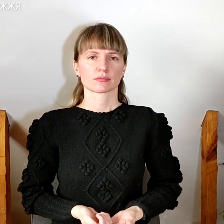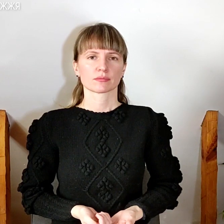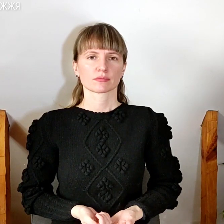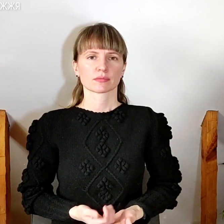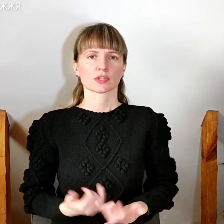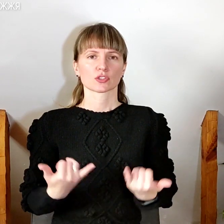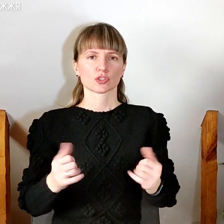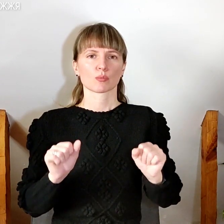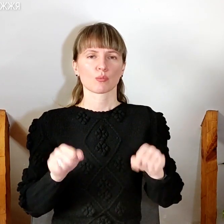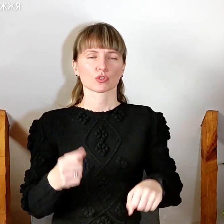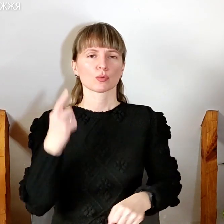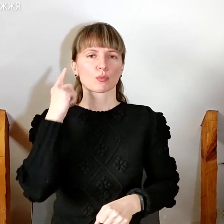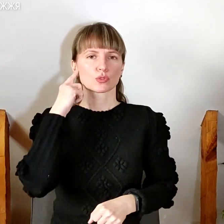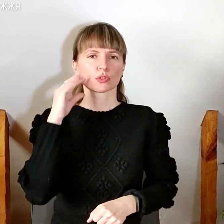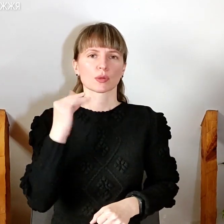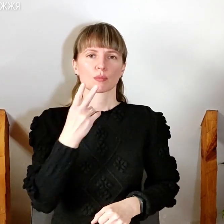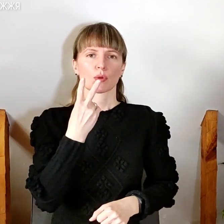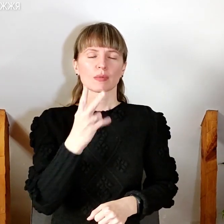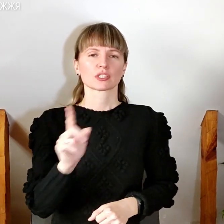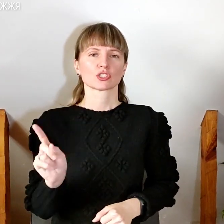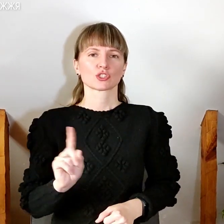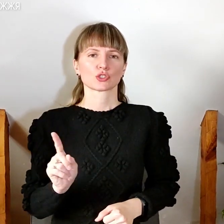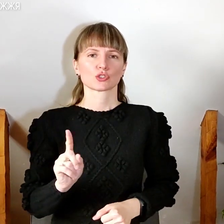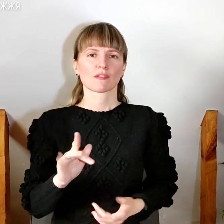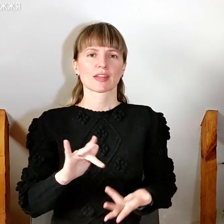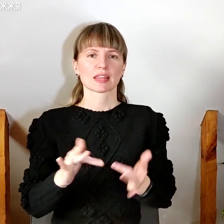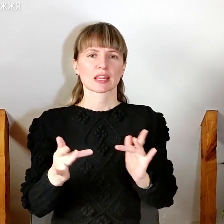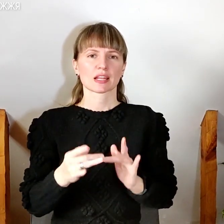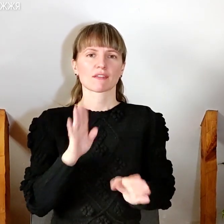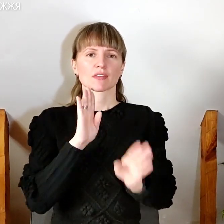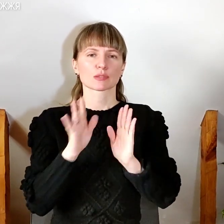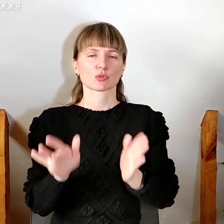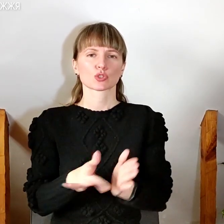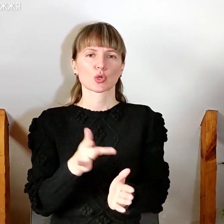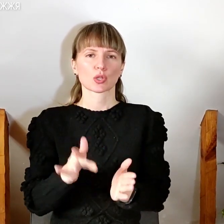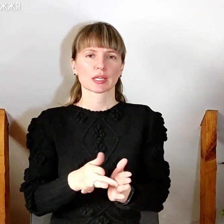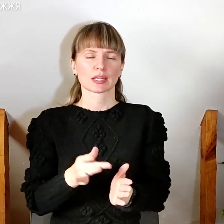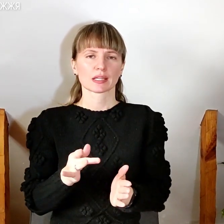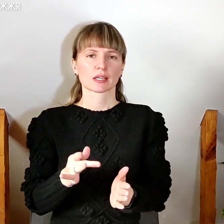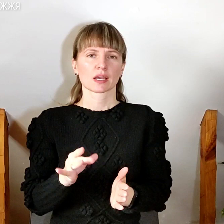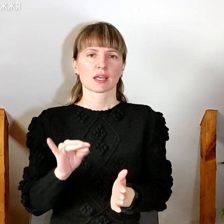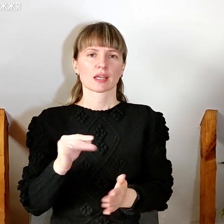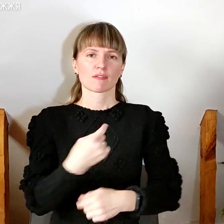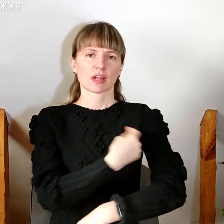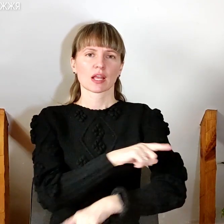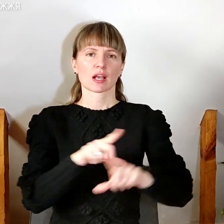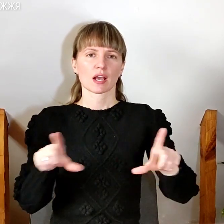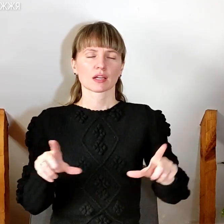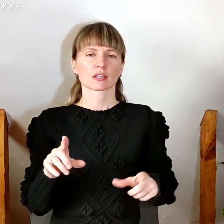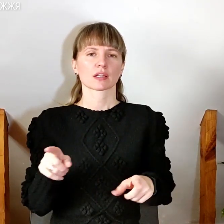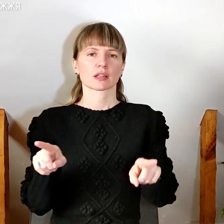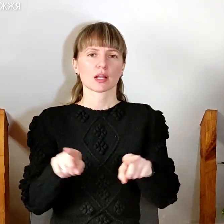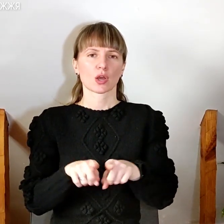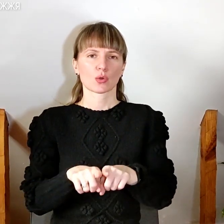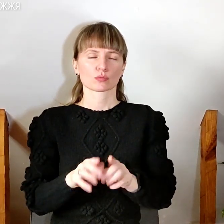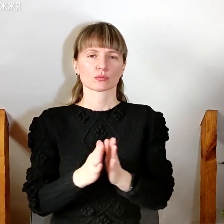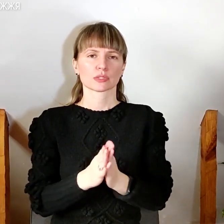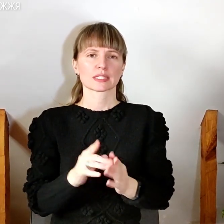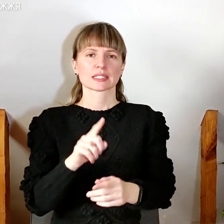Нині можна почути і побачити, що в інтернеті, на фейсбук-сторінках і, власне, в лікарнях, і також звертався з цією пропозицією,